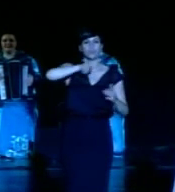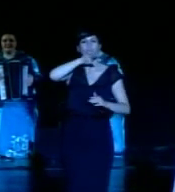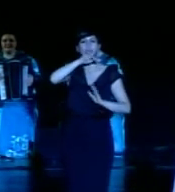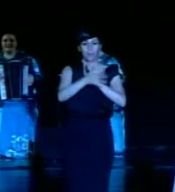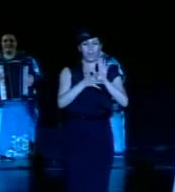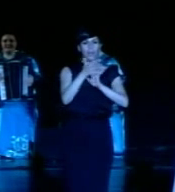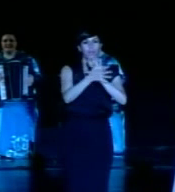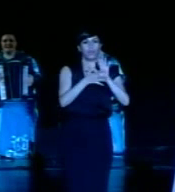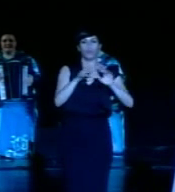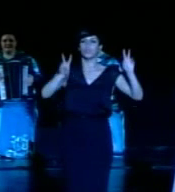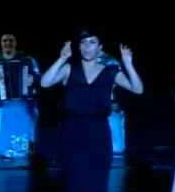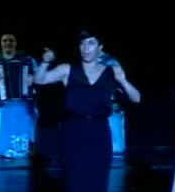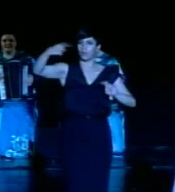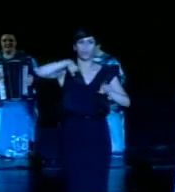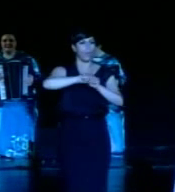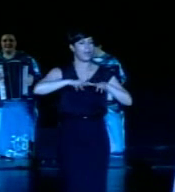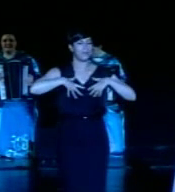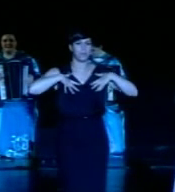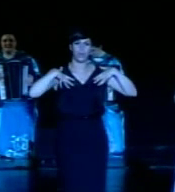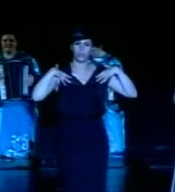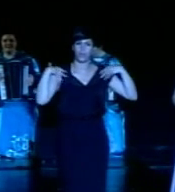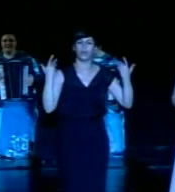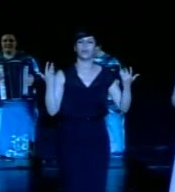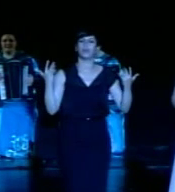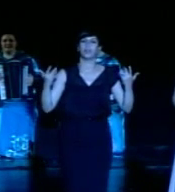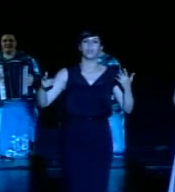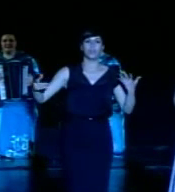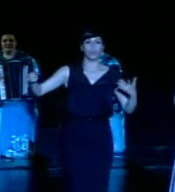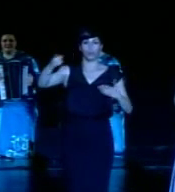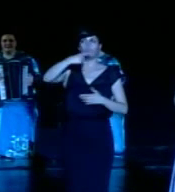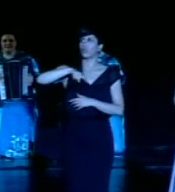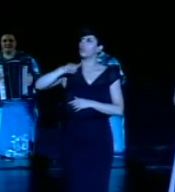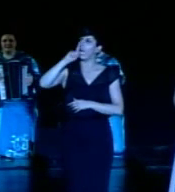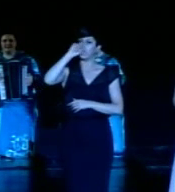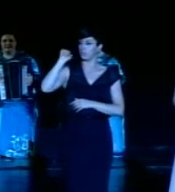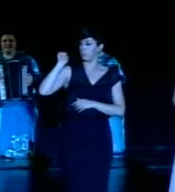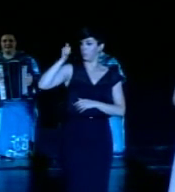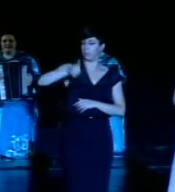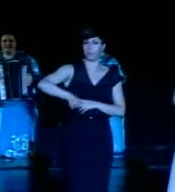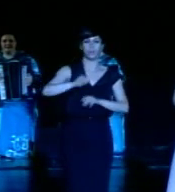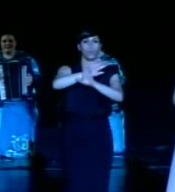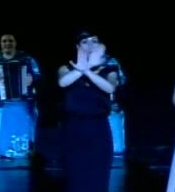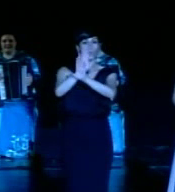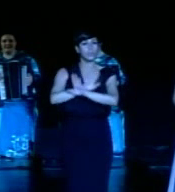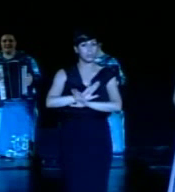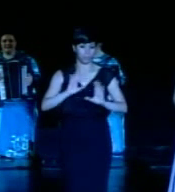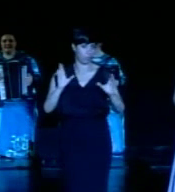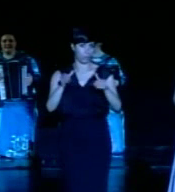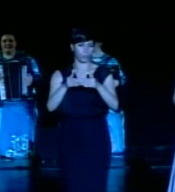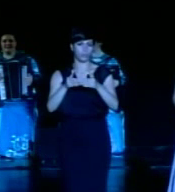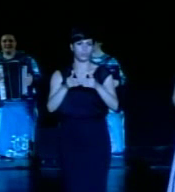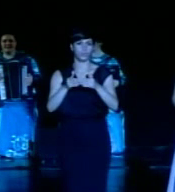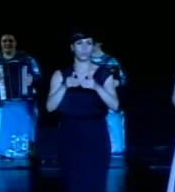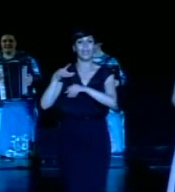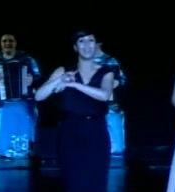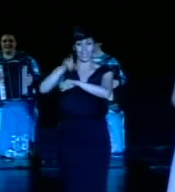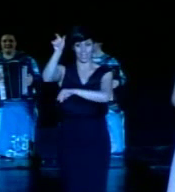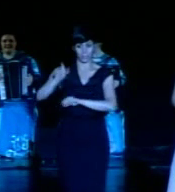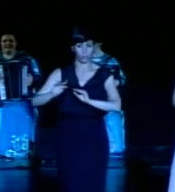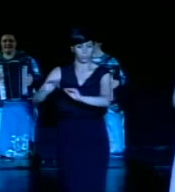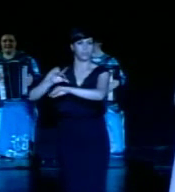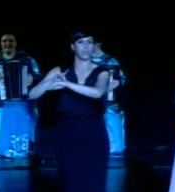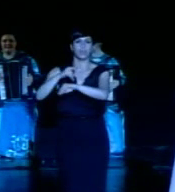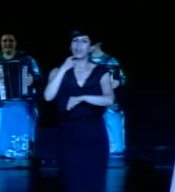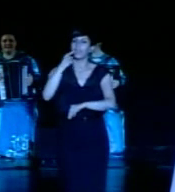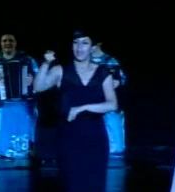hablado de este asunto. Y de todos los grupos que hemos tenido en los últimos años, nos cuentan sus guías, que con diferencia han sido